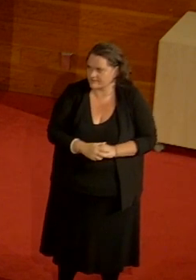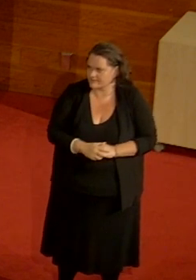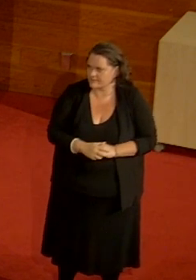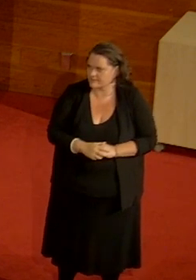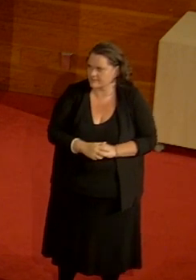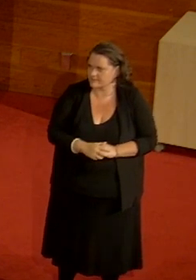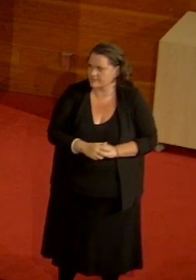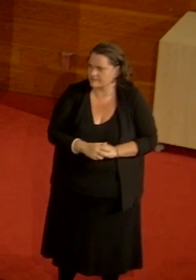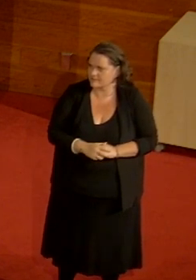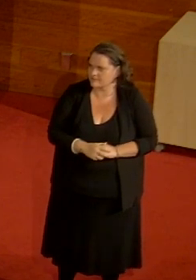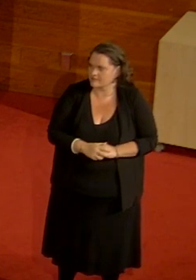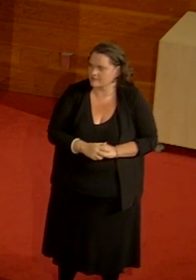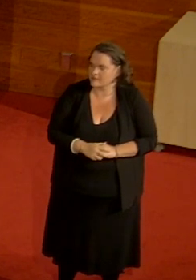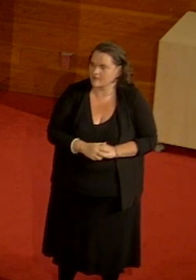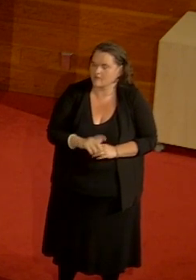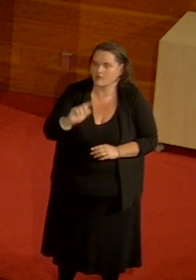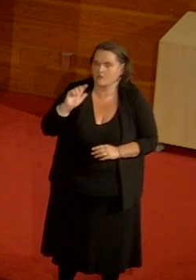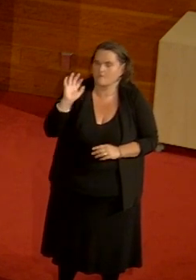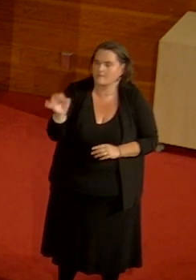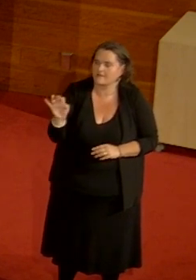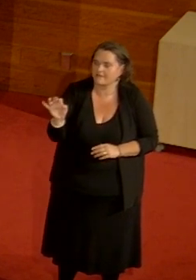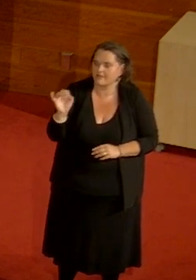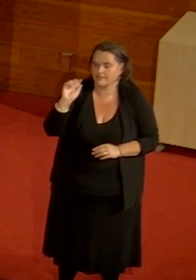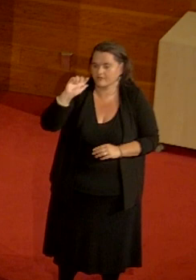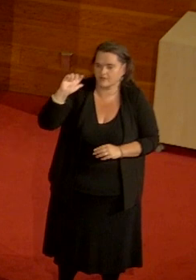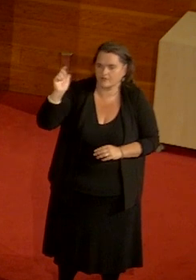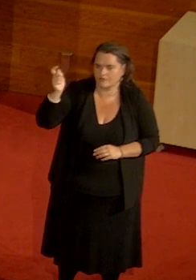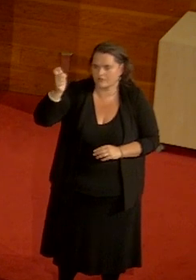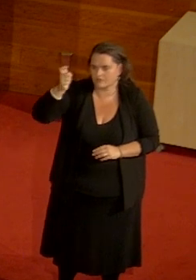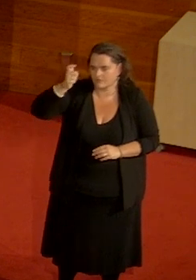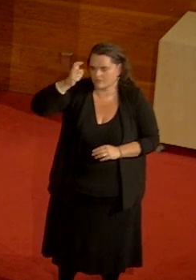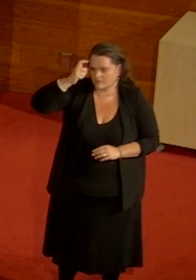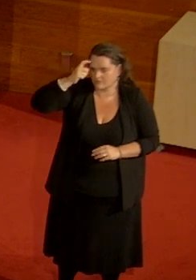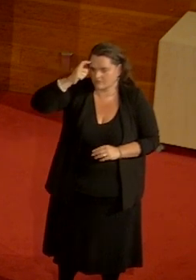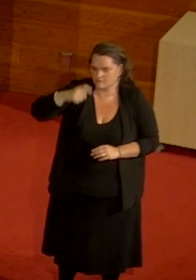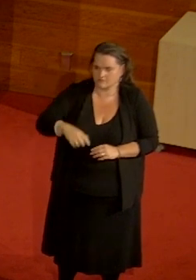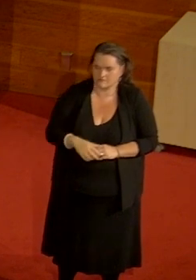y ese concepto de verdad no que que que bueno que está